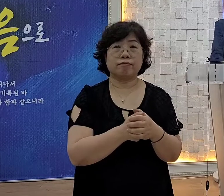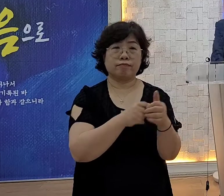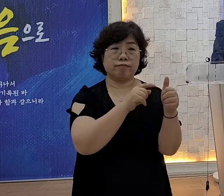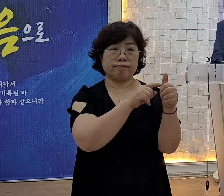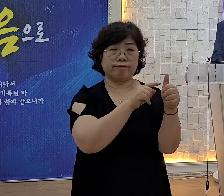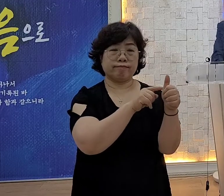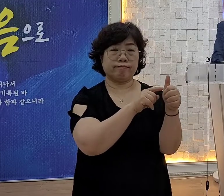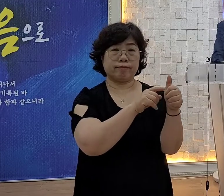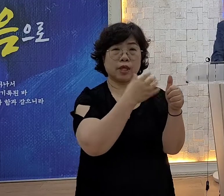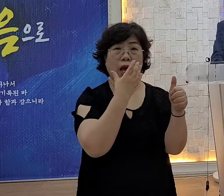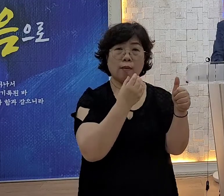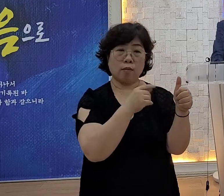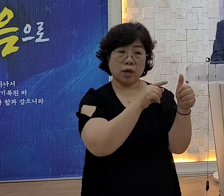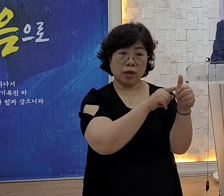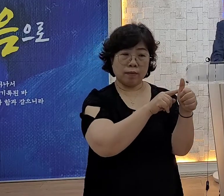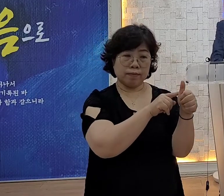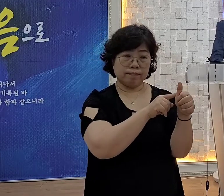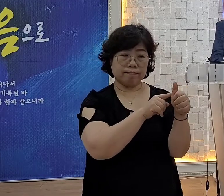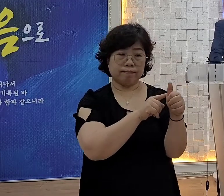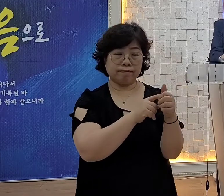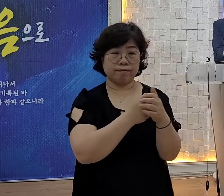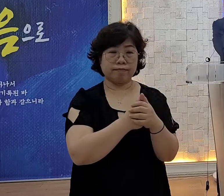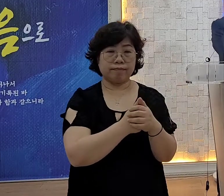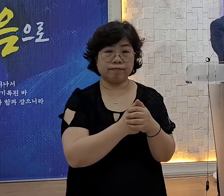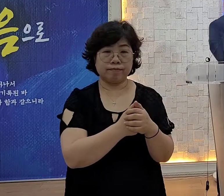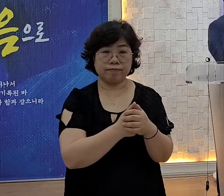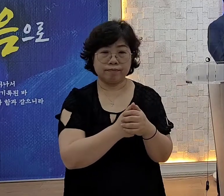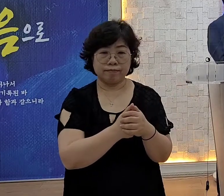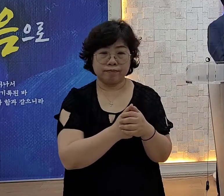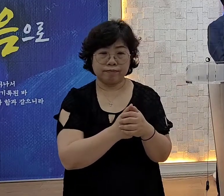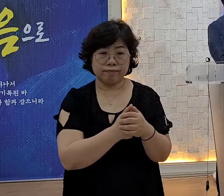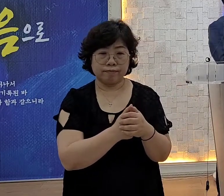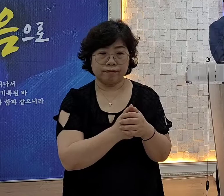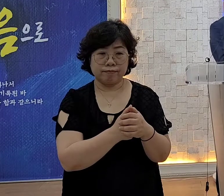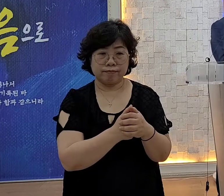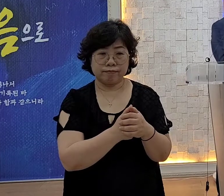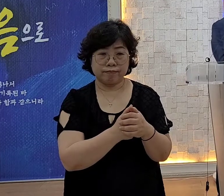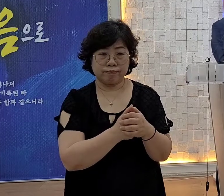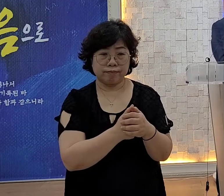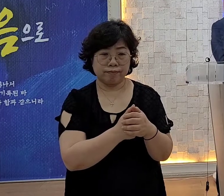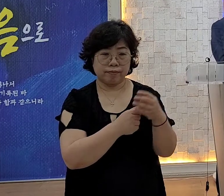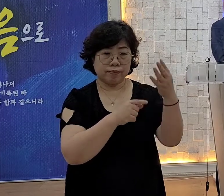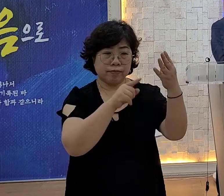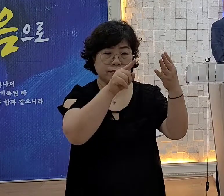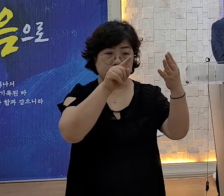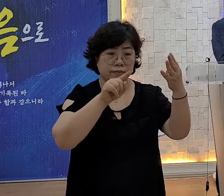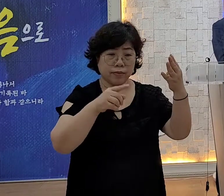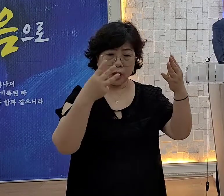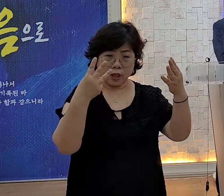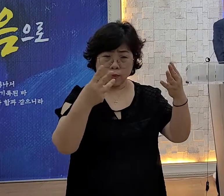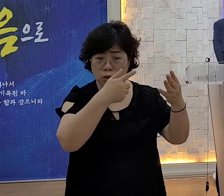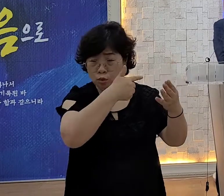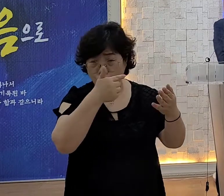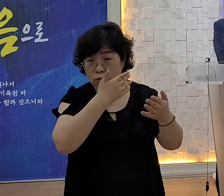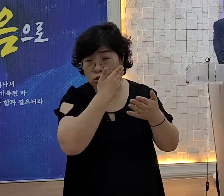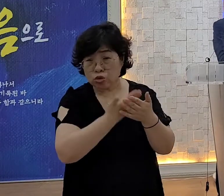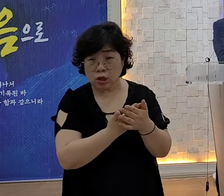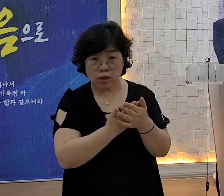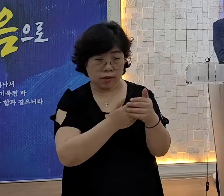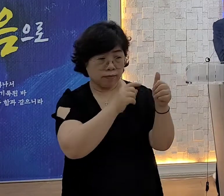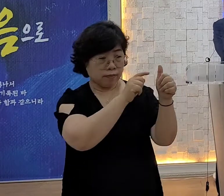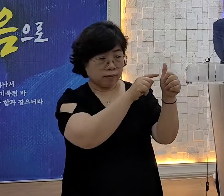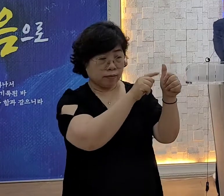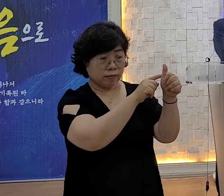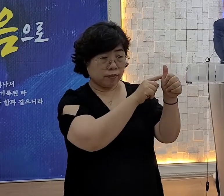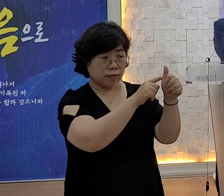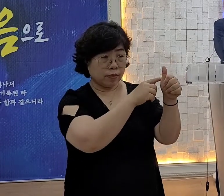이제 여기서 이제 일단락을 맺는데, 자, 이 3절이 진짜 중요한 구절입니다. 아브라함이